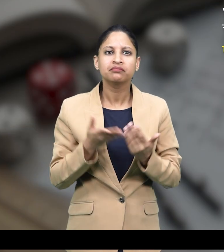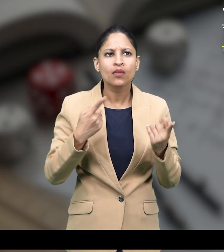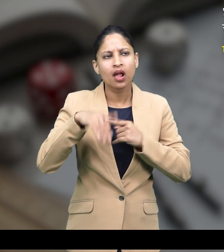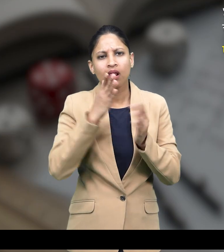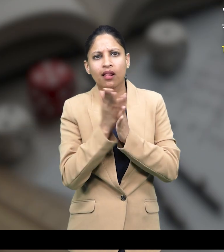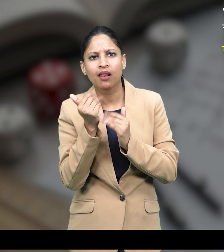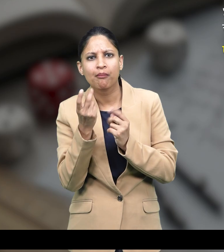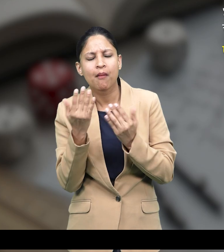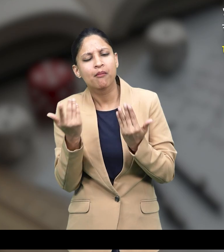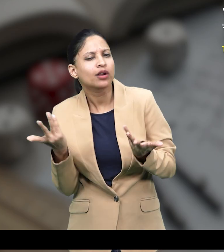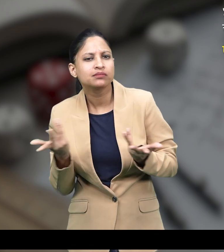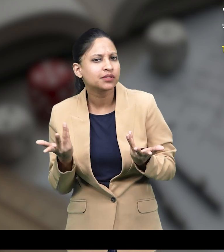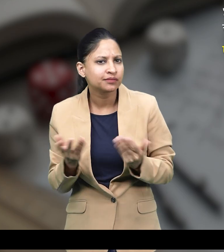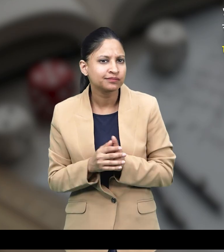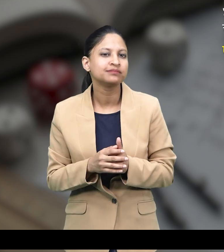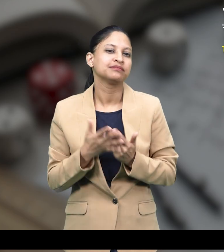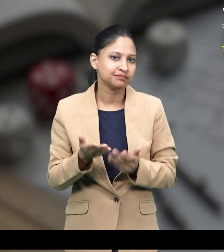तर हे सर्व आकडे